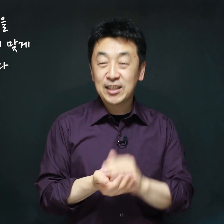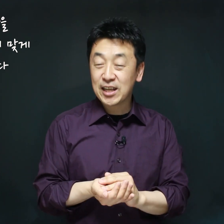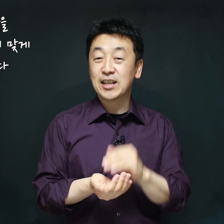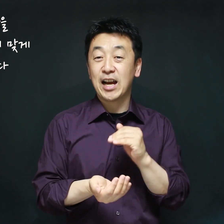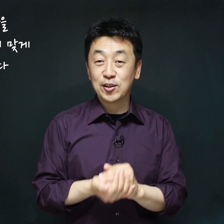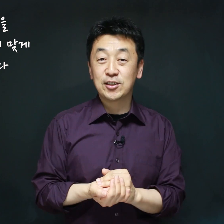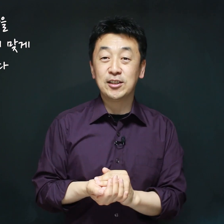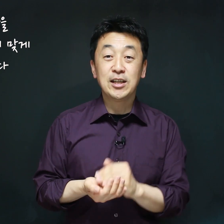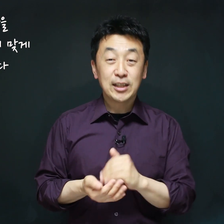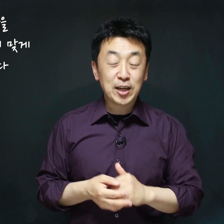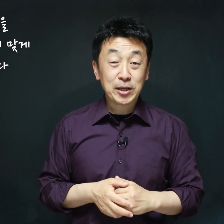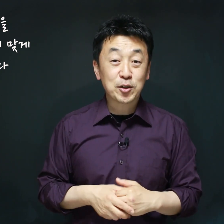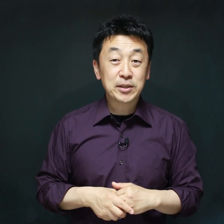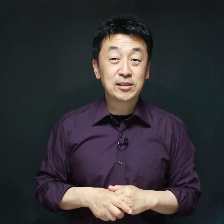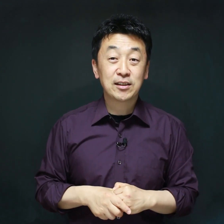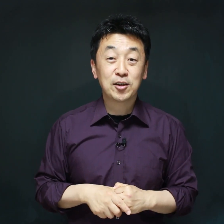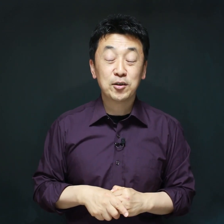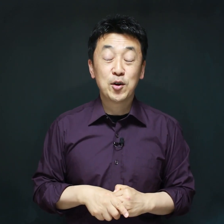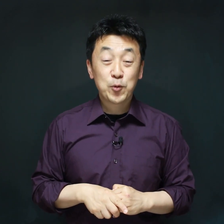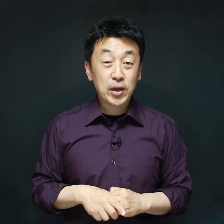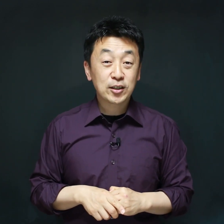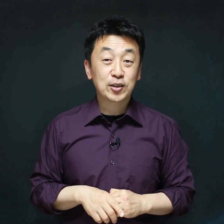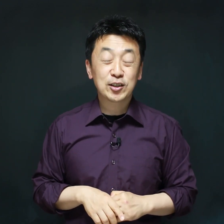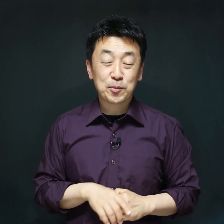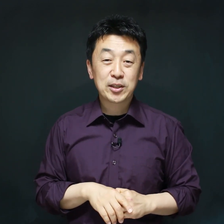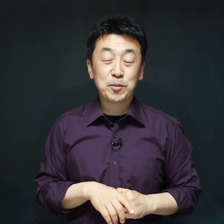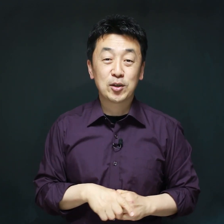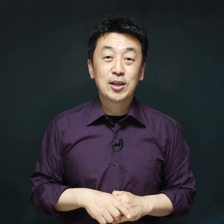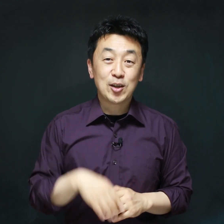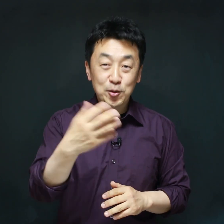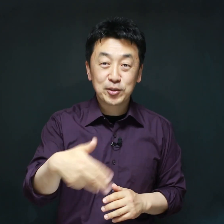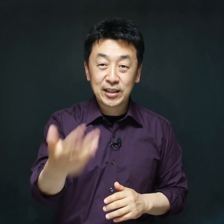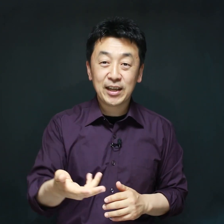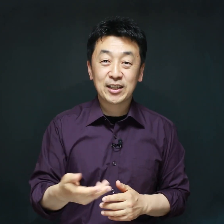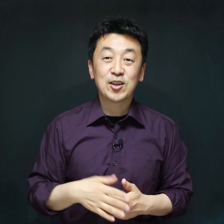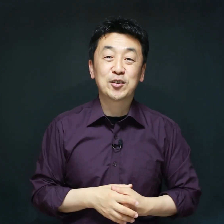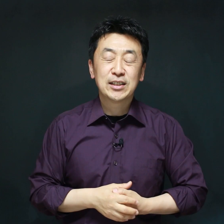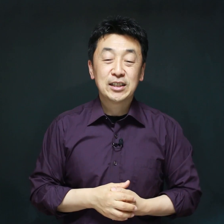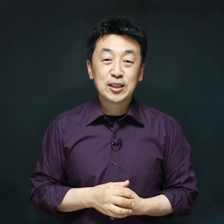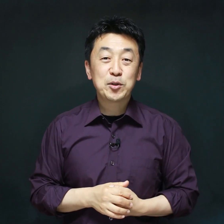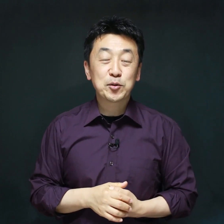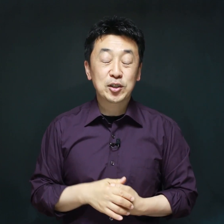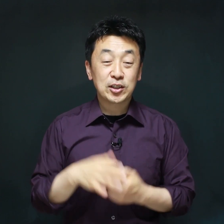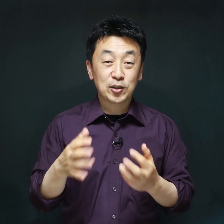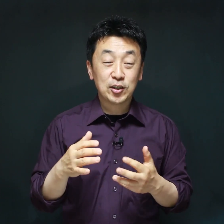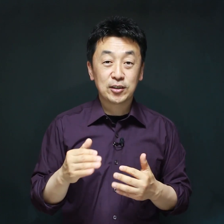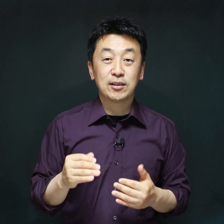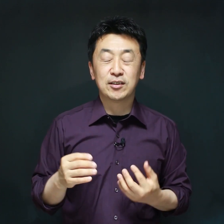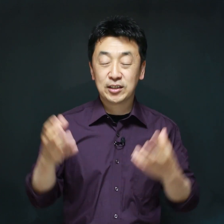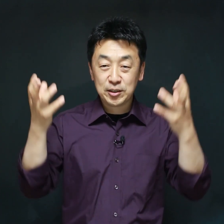책이나 강연들을 되게 많이 접하실 텐데요. 왜 그것들을 접하냐면 여러분들에게 그런 의미론적인 어떤